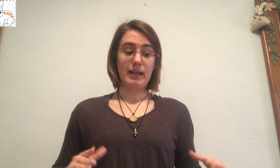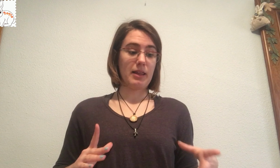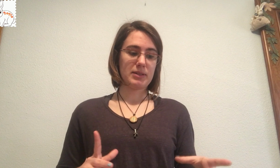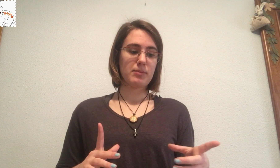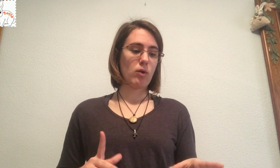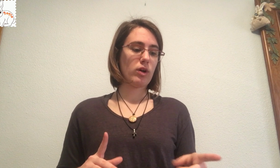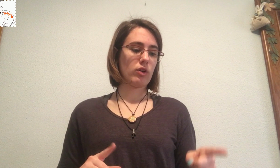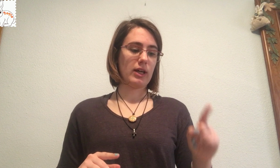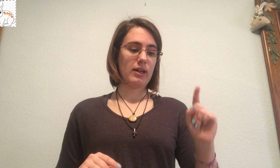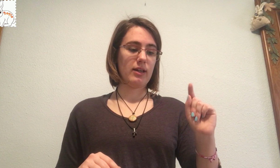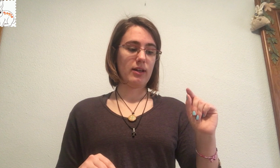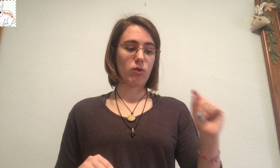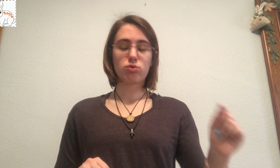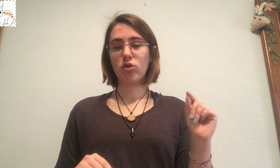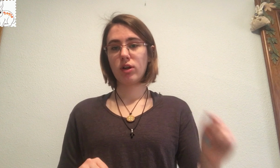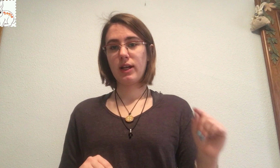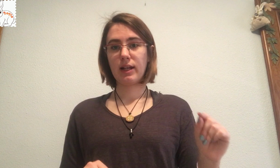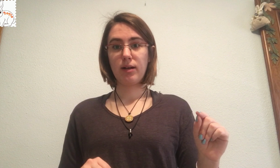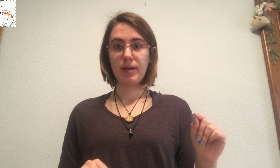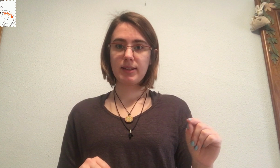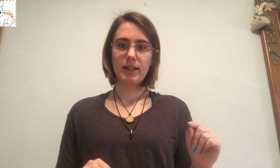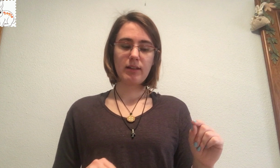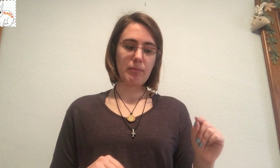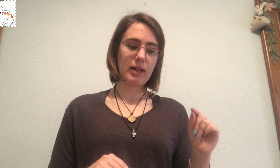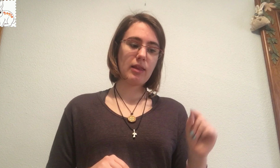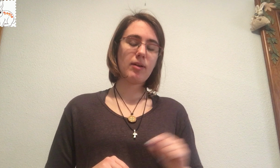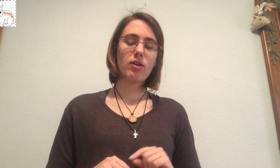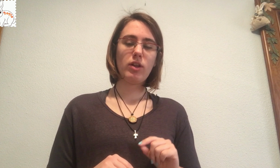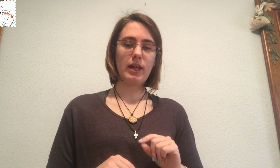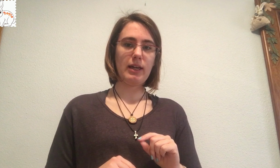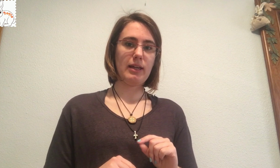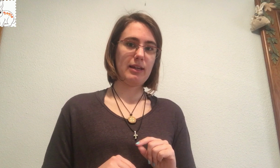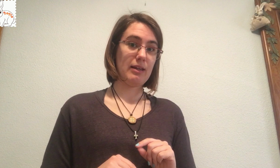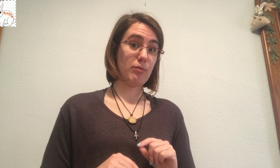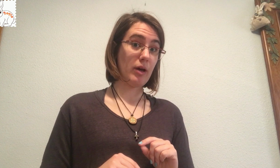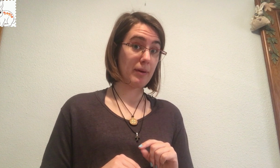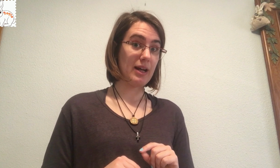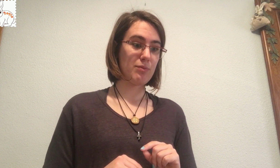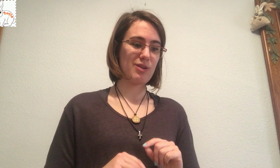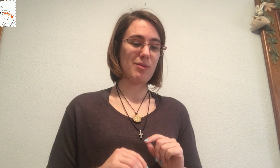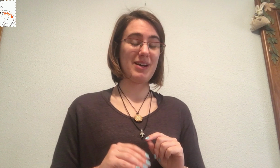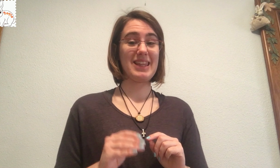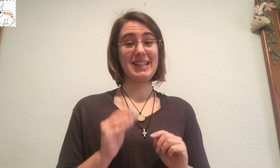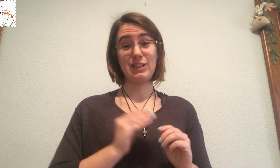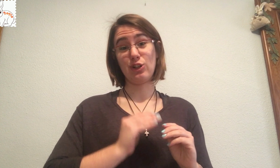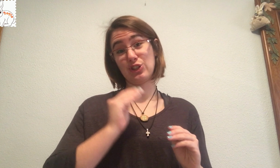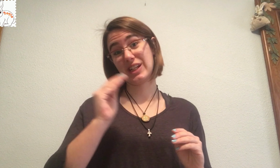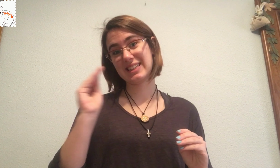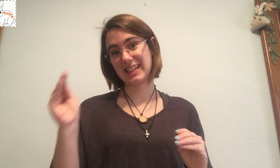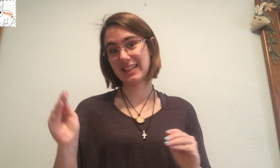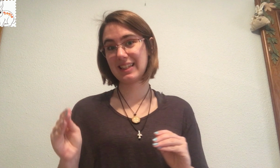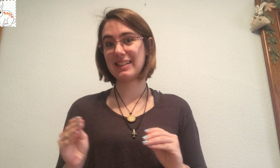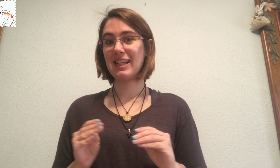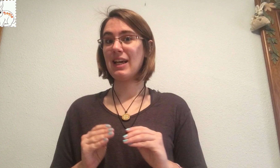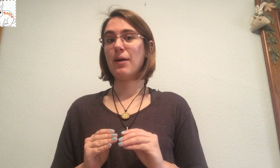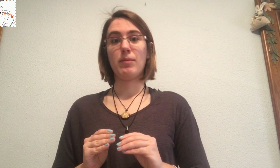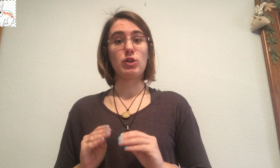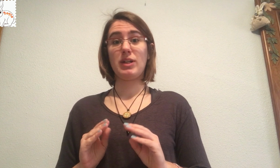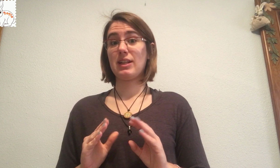Además que me acuerdo Que justo con el 20 Terminé de verlo Y dije Voy a parar Porque me parece Que los tres siguientes Me los voy a